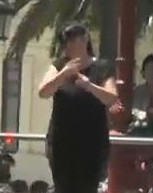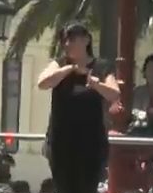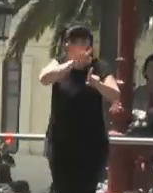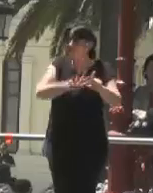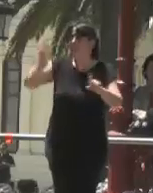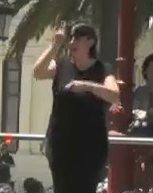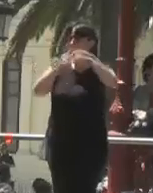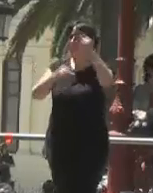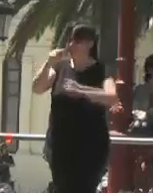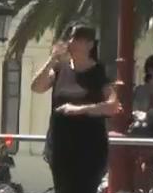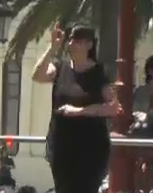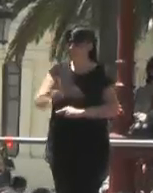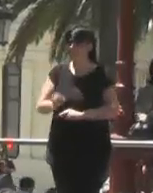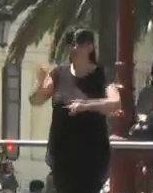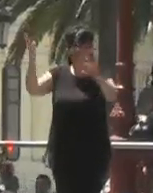sí.